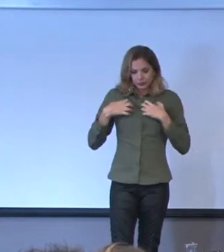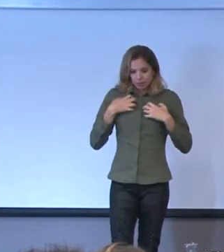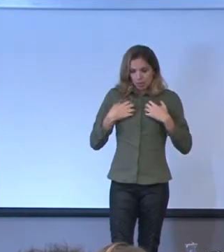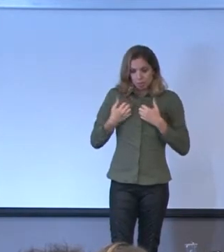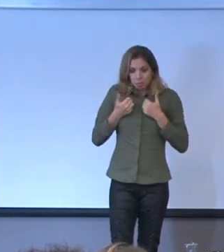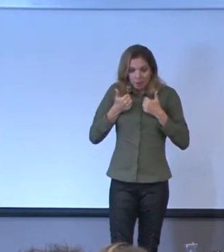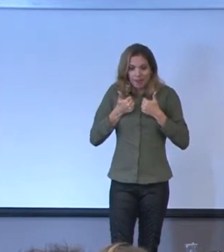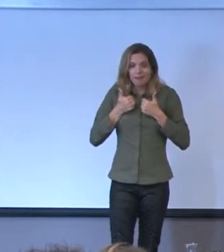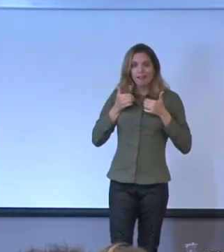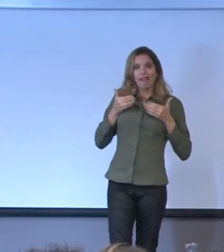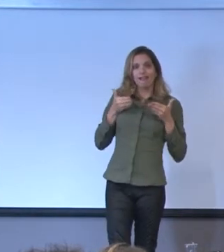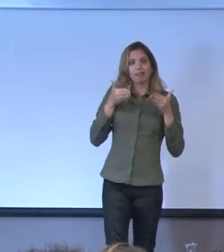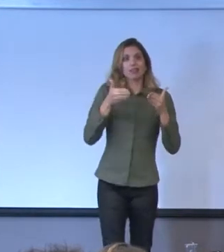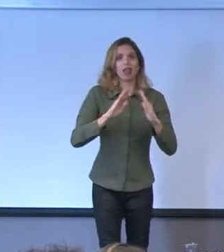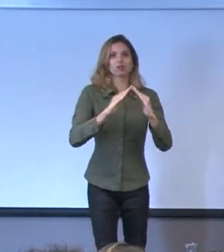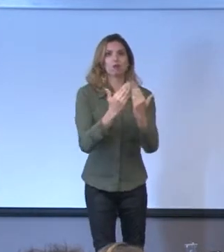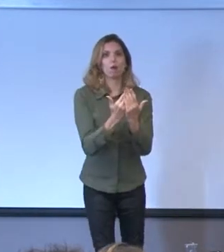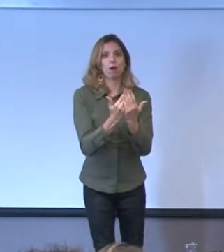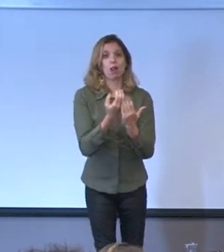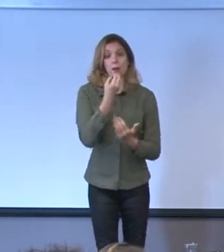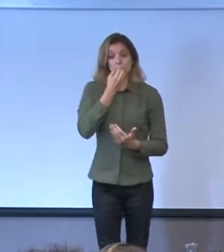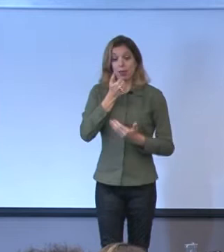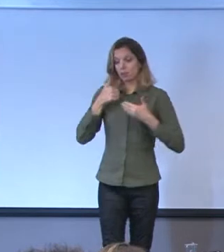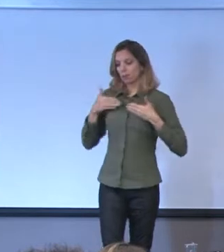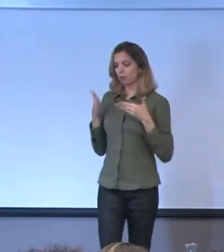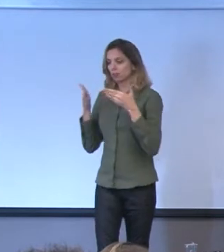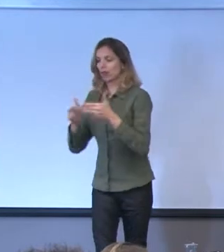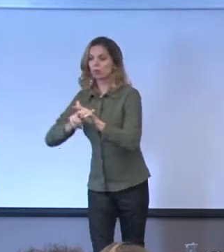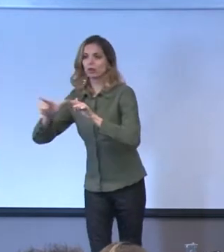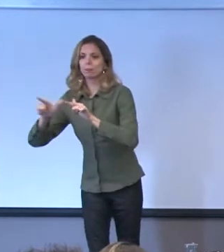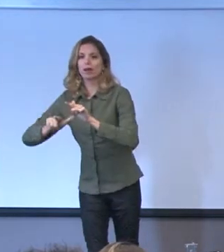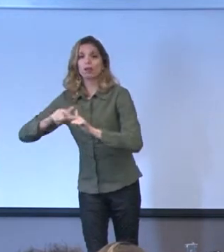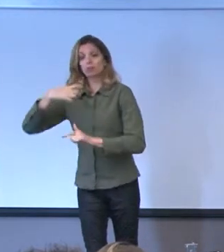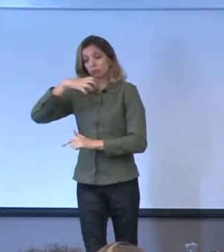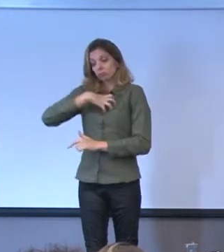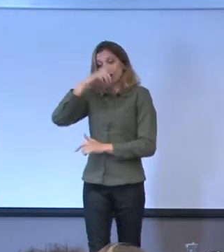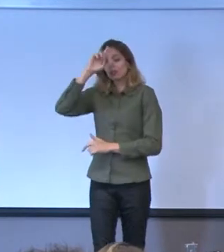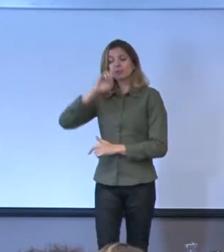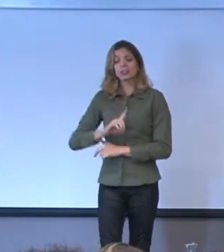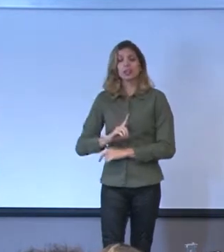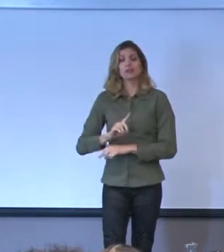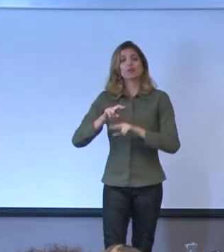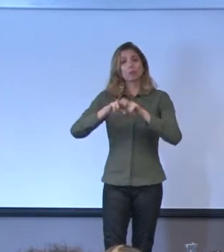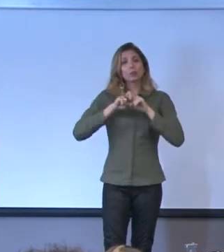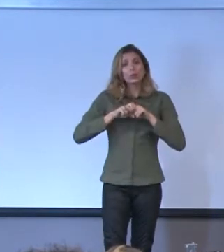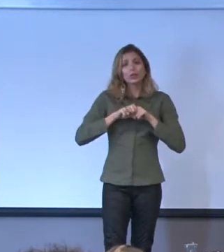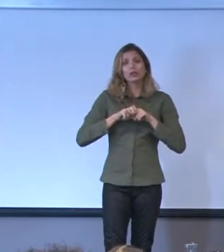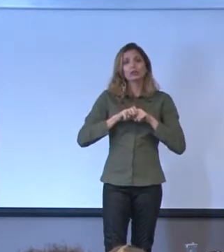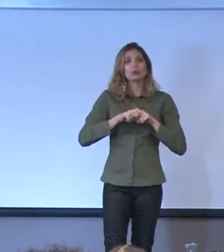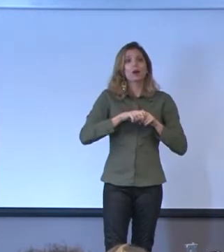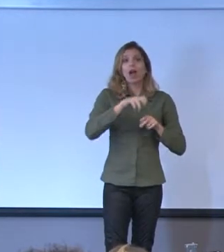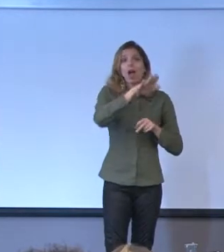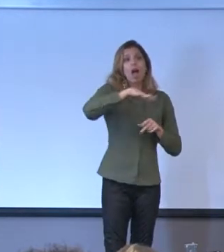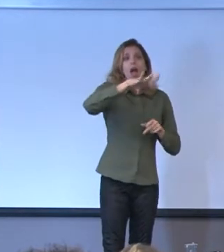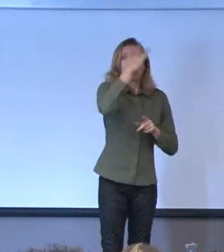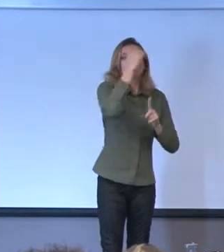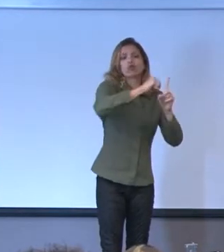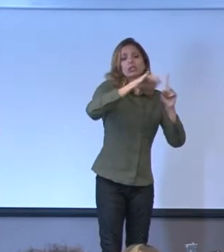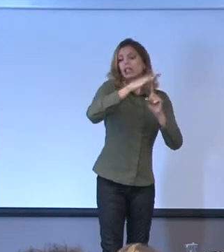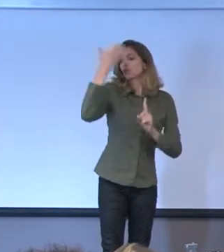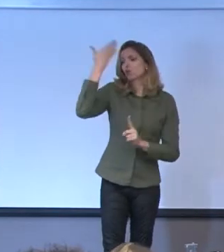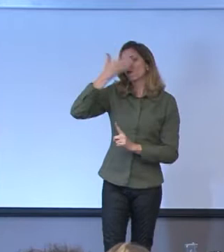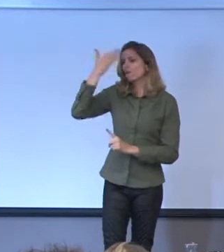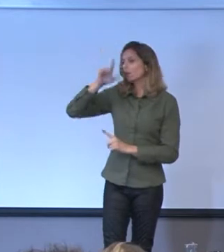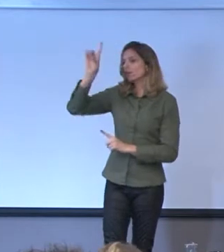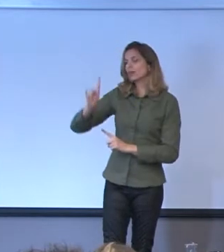bem para ir para o trabalho. Então, isso causa, infelizmente, uma invisibilidade, porque nós não